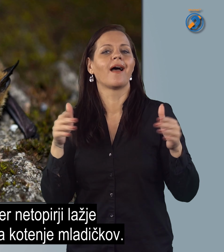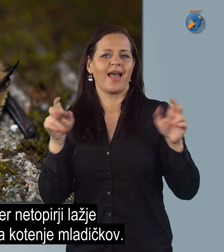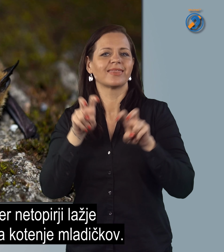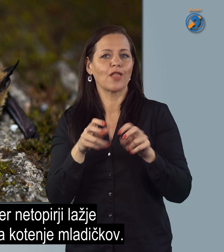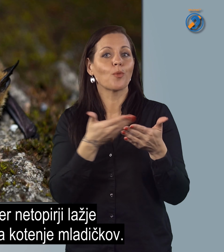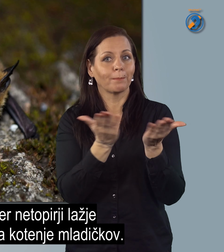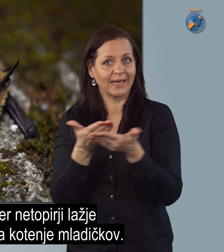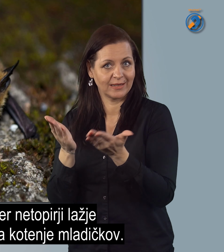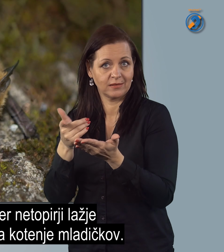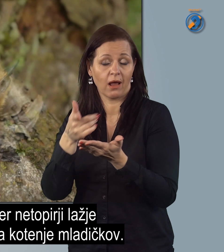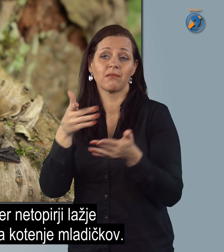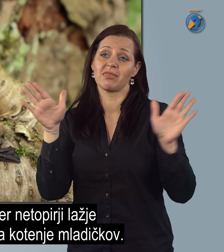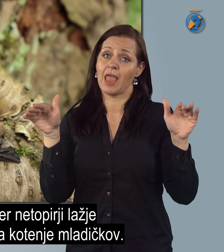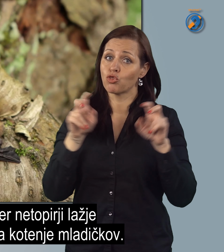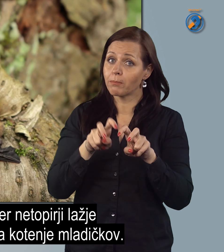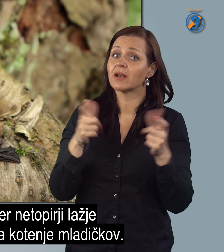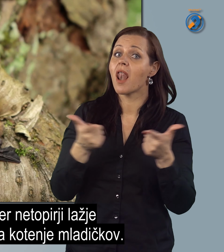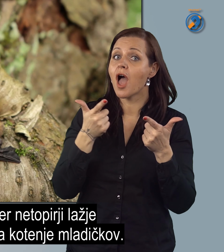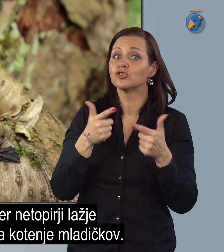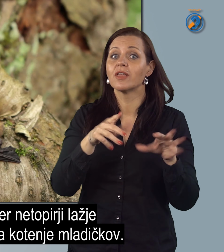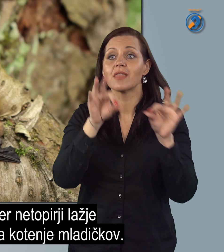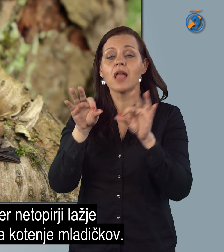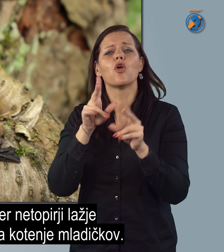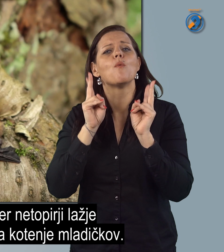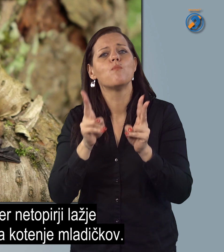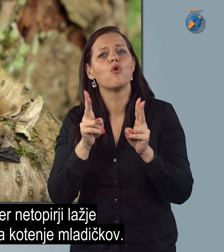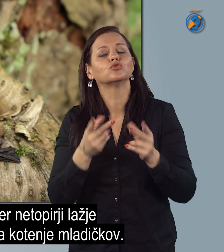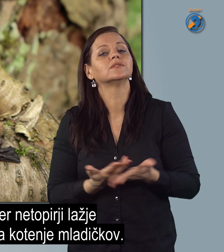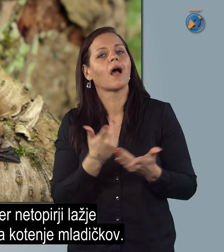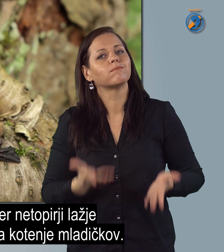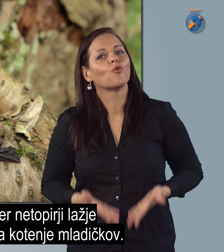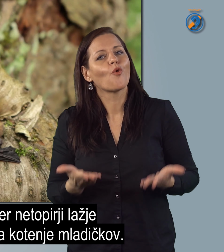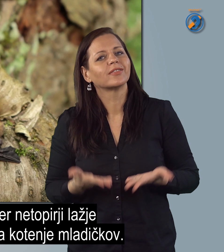netopiri lažje najdejo možnosti zakotenje mladičkov.